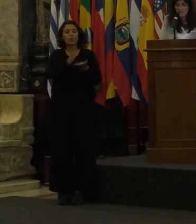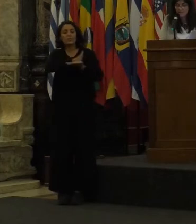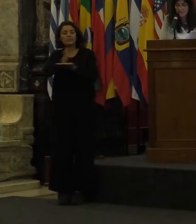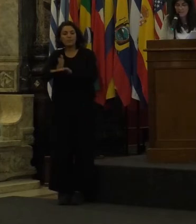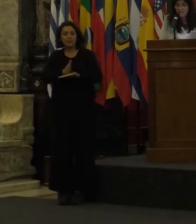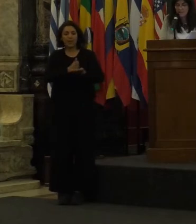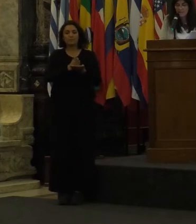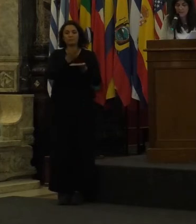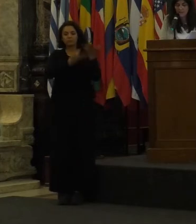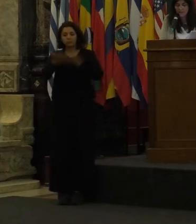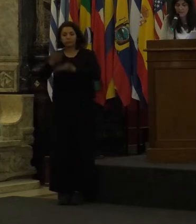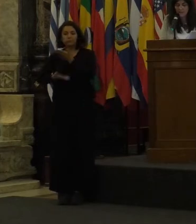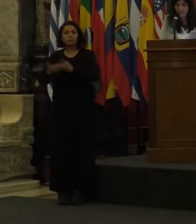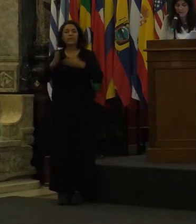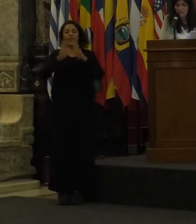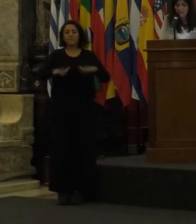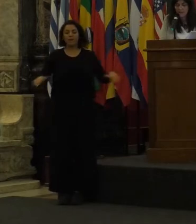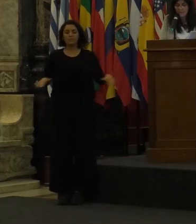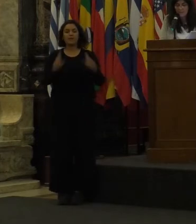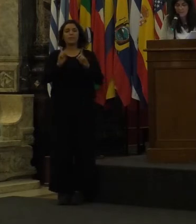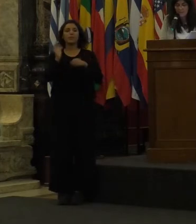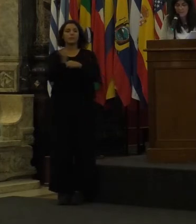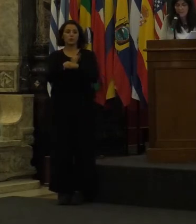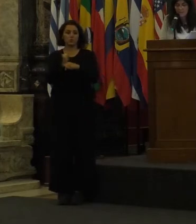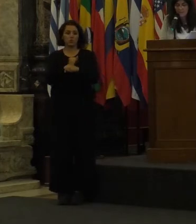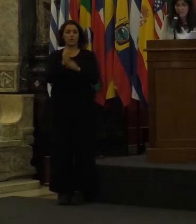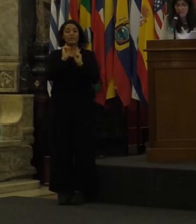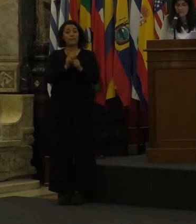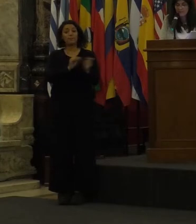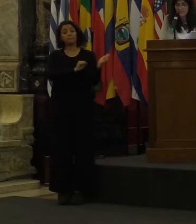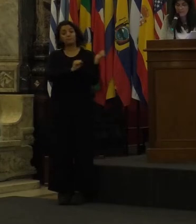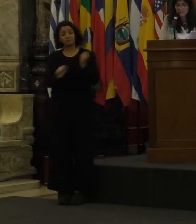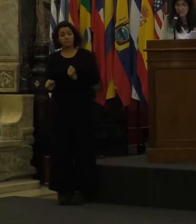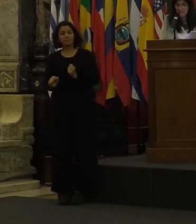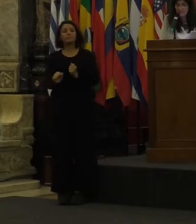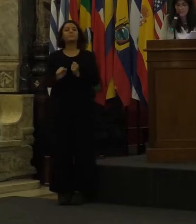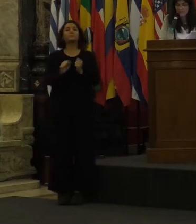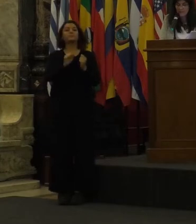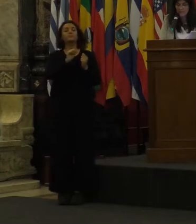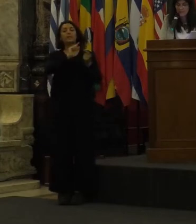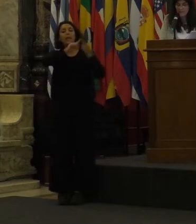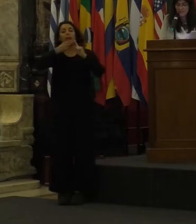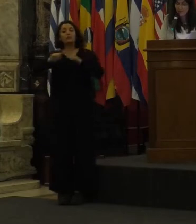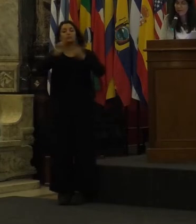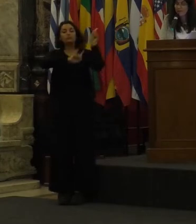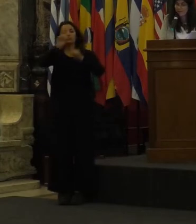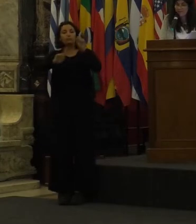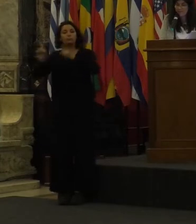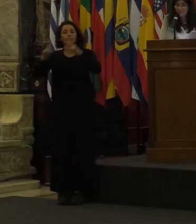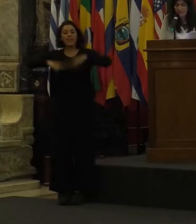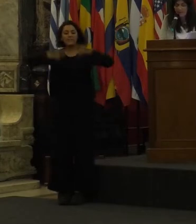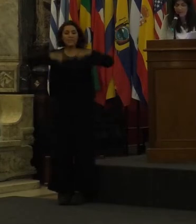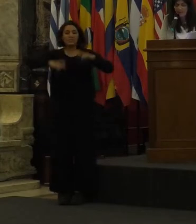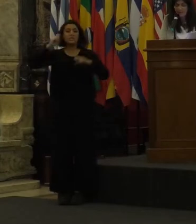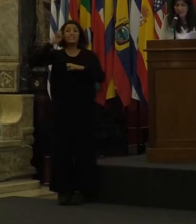en infancia e instituciones. Es miembro fundador de la Red Interuniversitaria de Investigaciones en